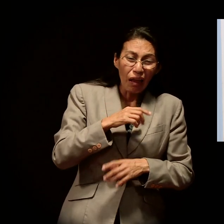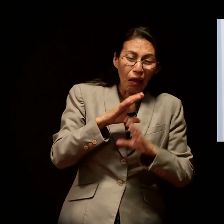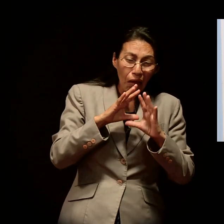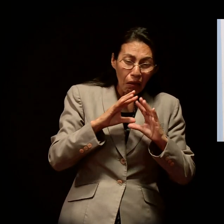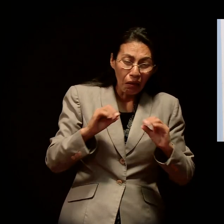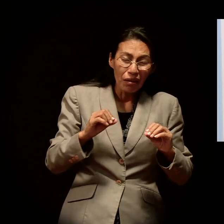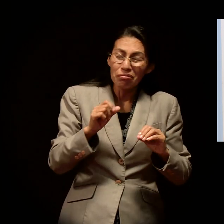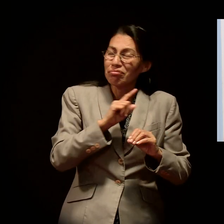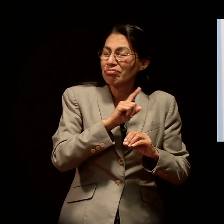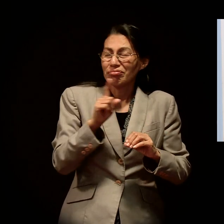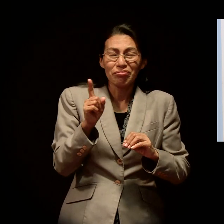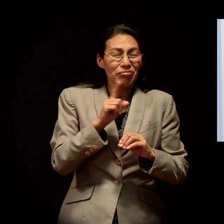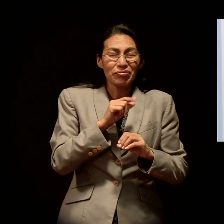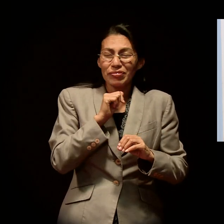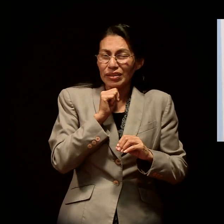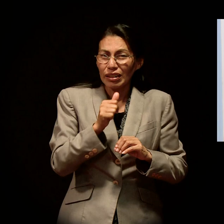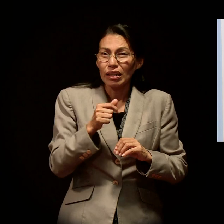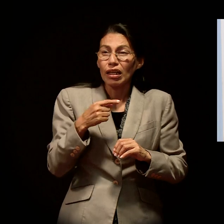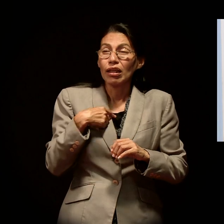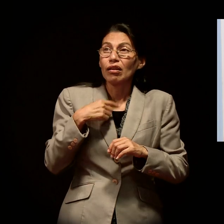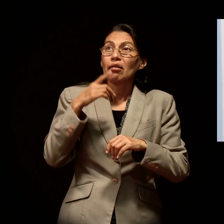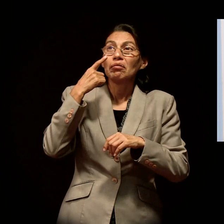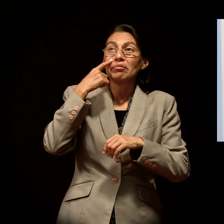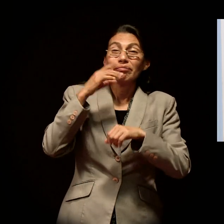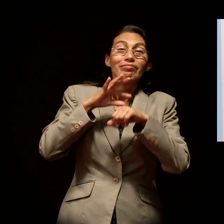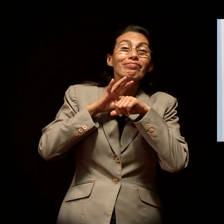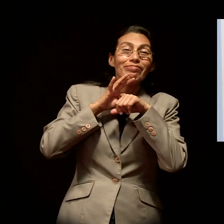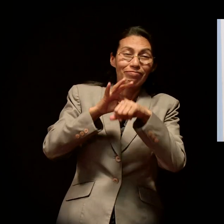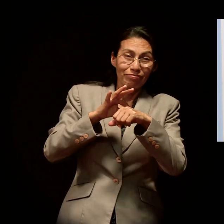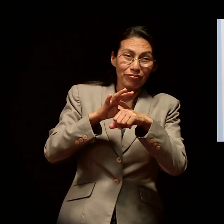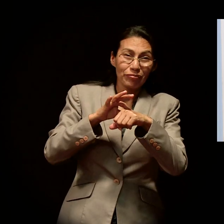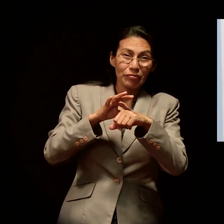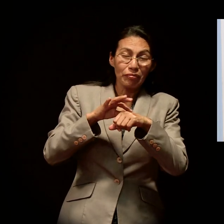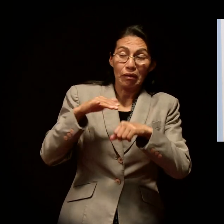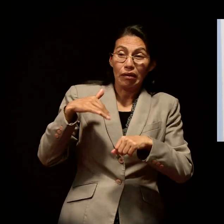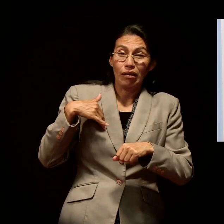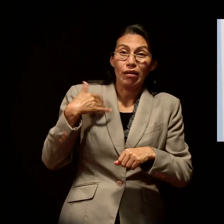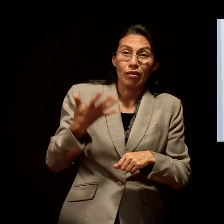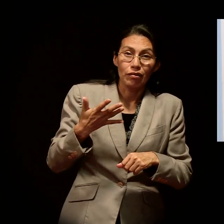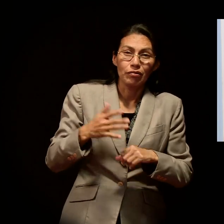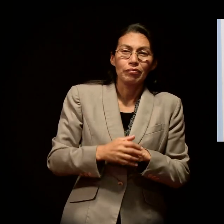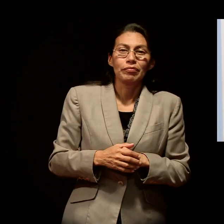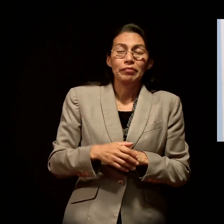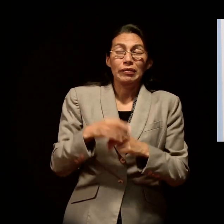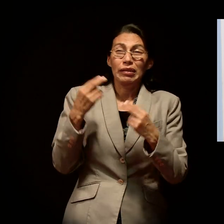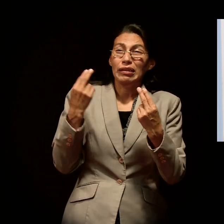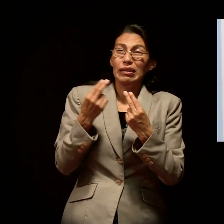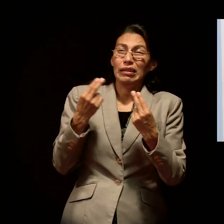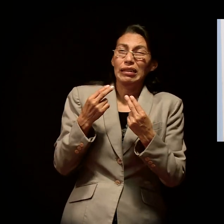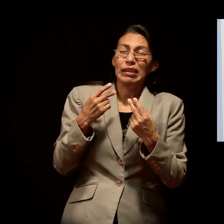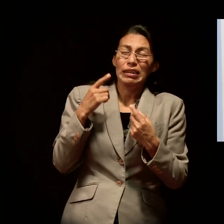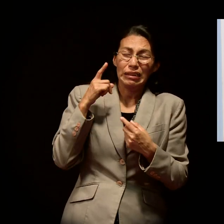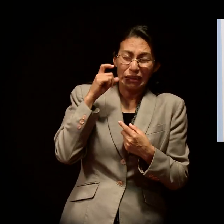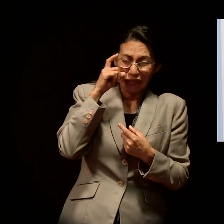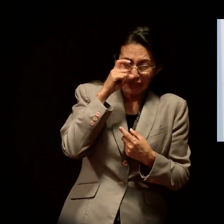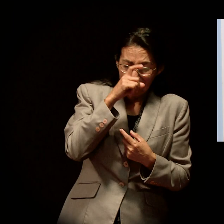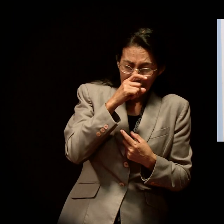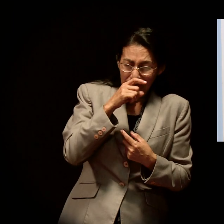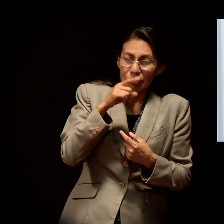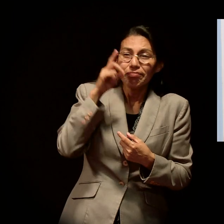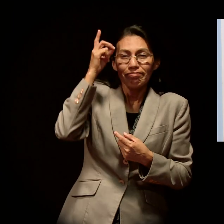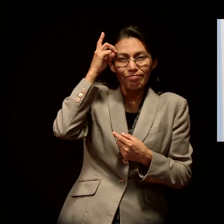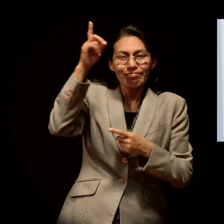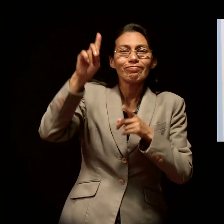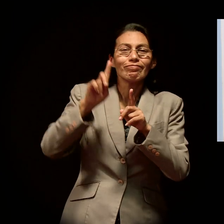no había ningún resultado y ahí vi otro milagro de Dios en tu extrema necesidad ahí está el